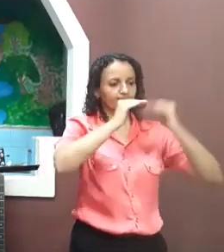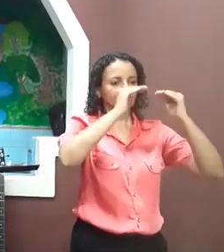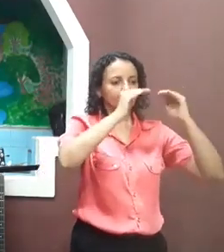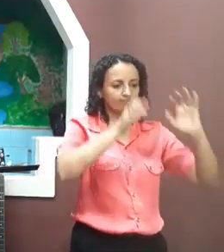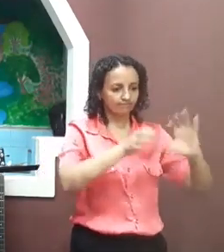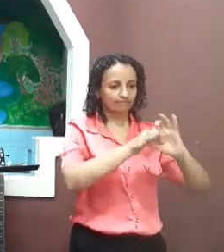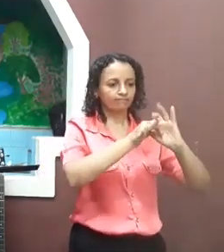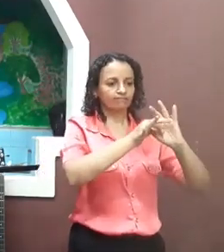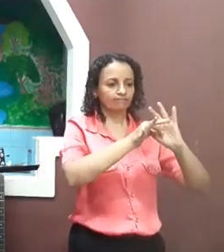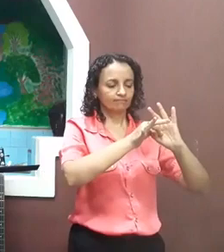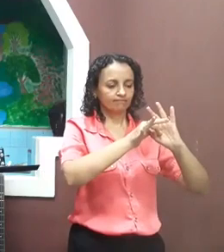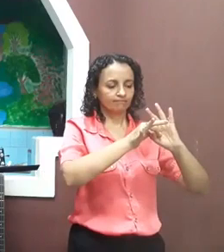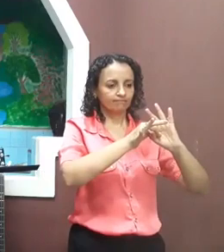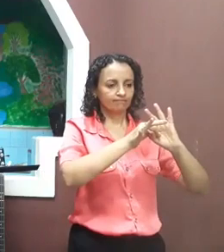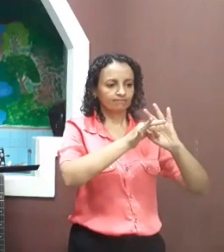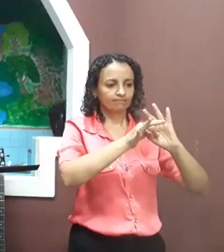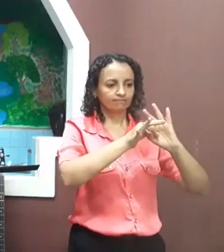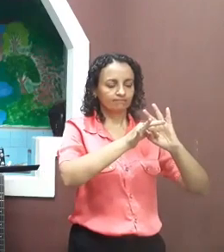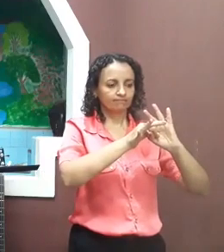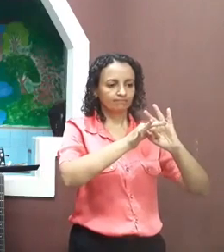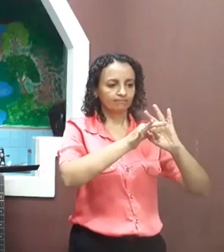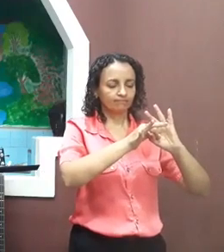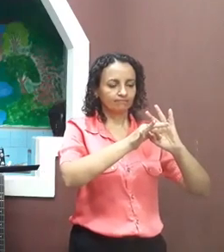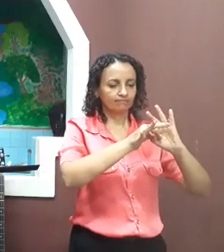desenvolver a comunhão.